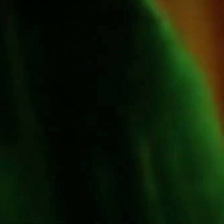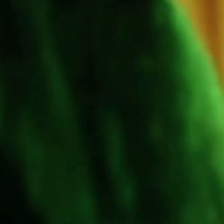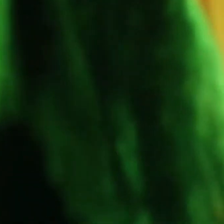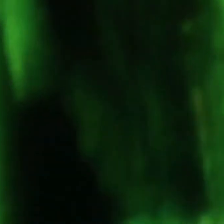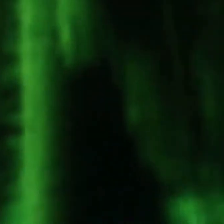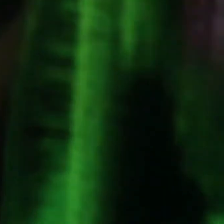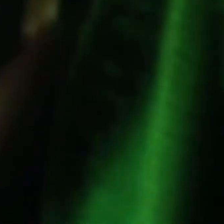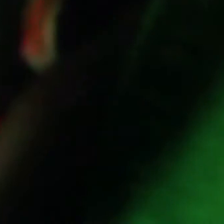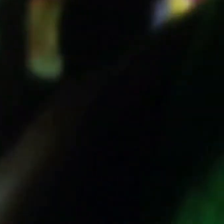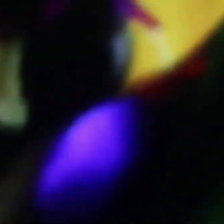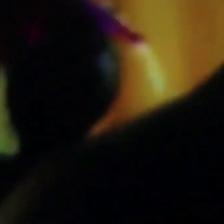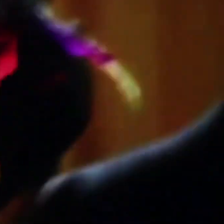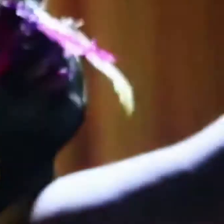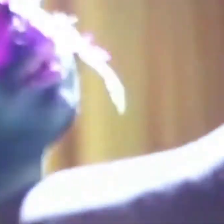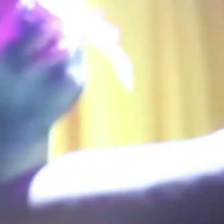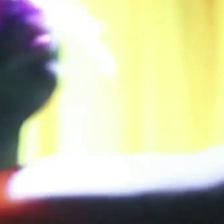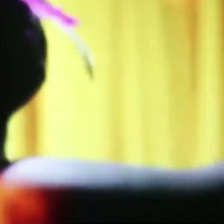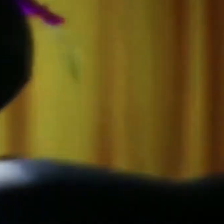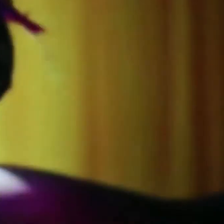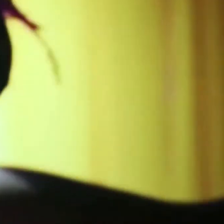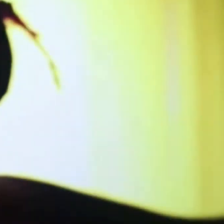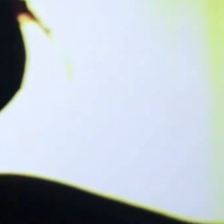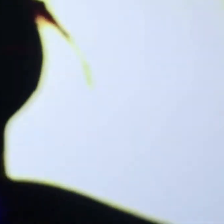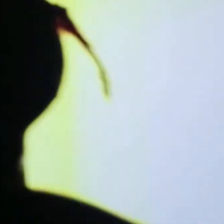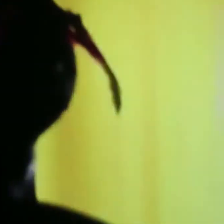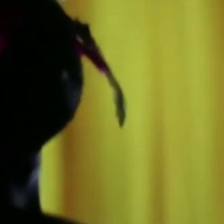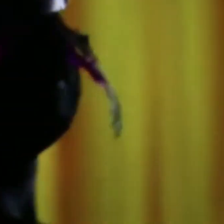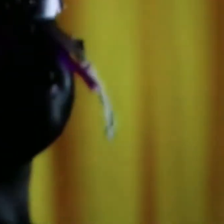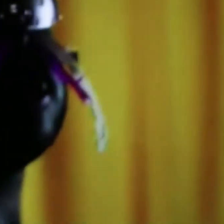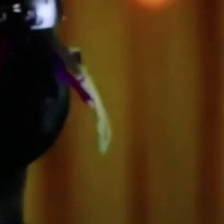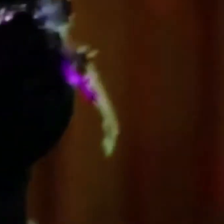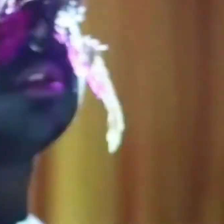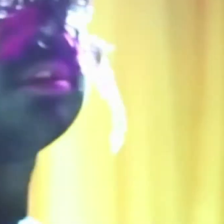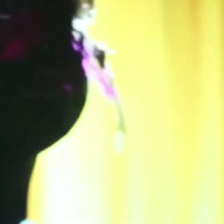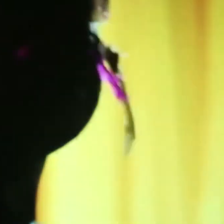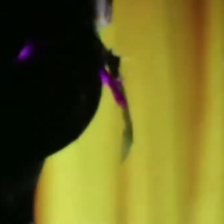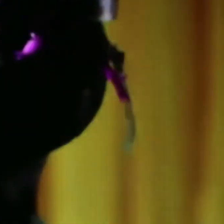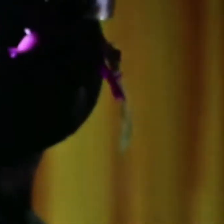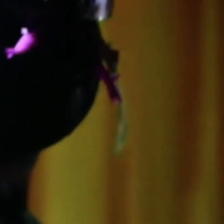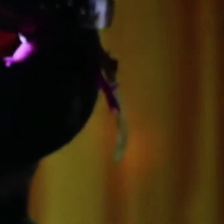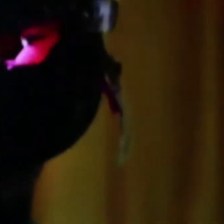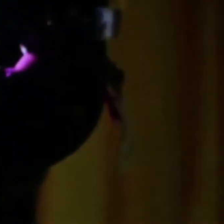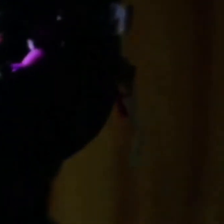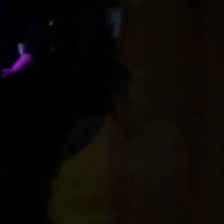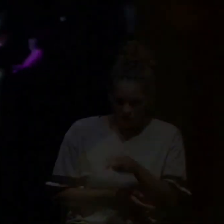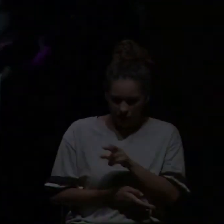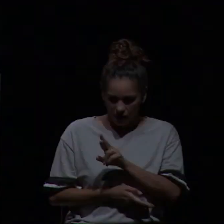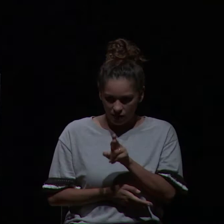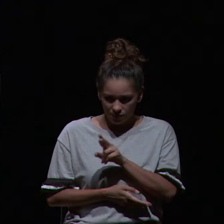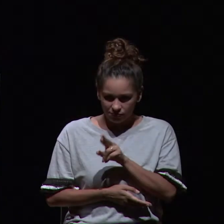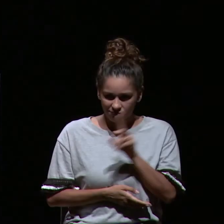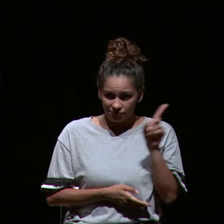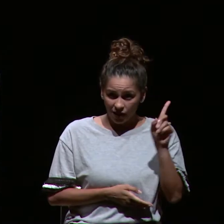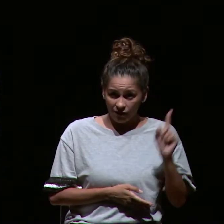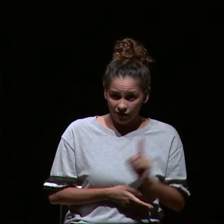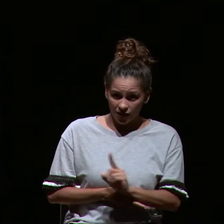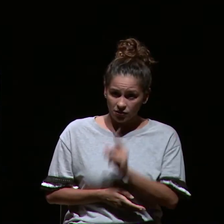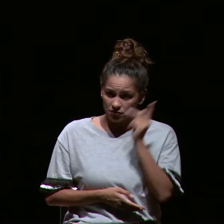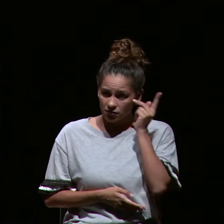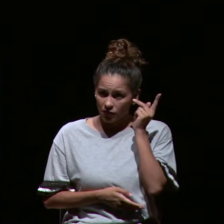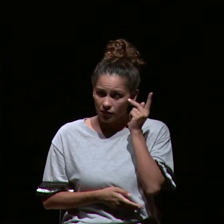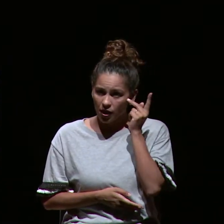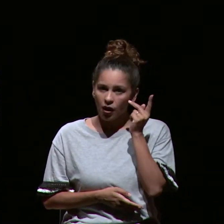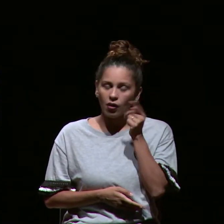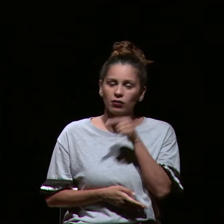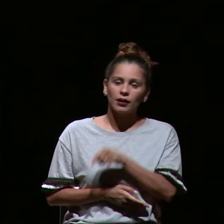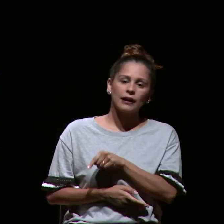PUC, onde a mensalidade custa atualmente R$ 3.130. A estudante veio a São Paulo para se tratar de uma depressão ainda aos 12